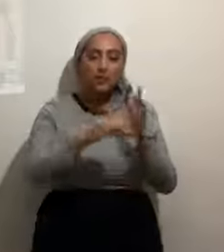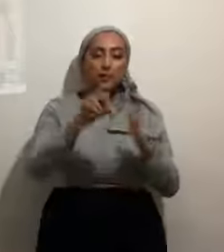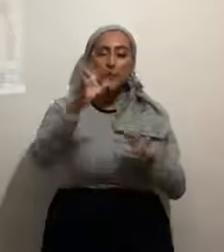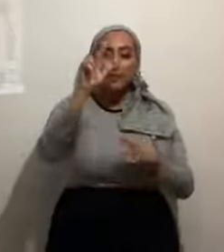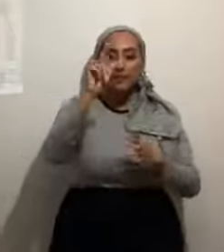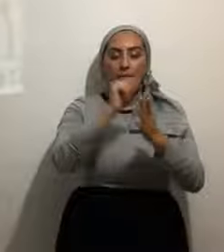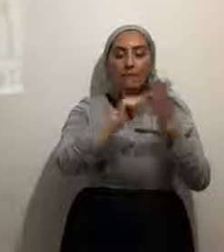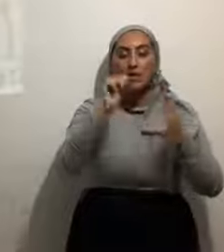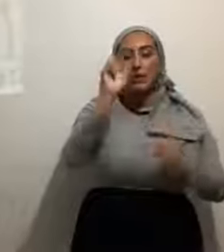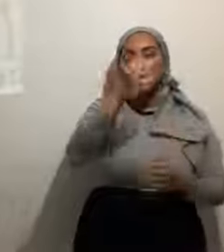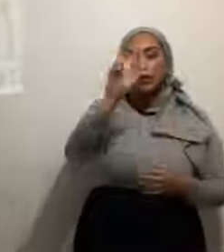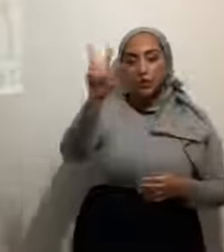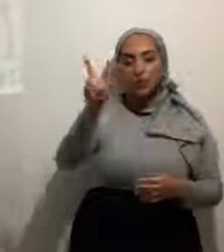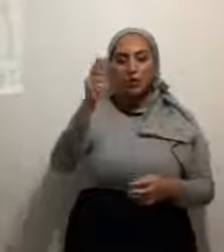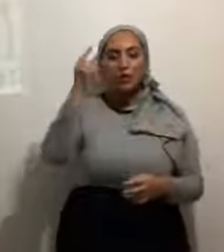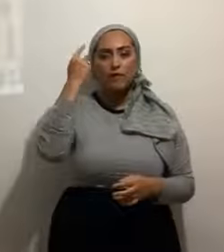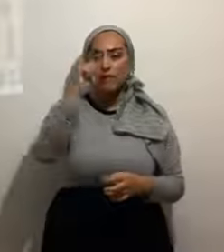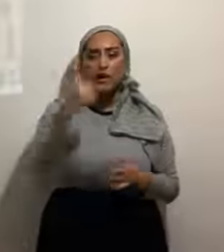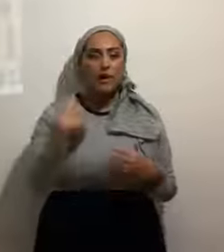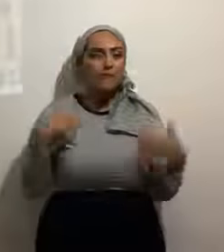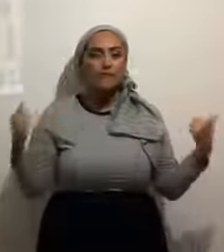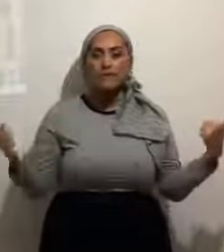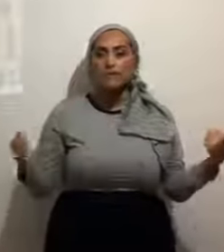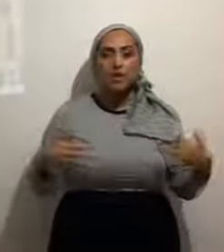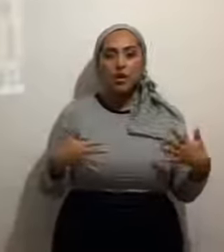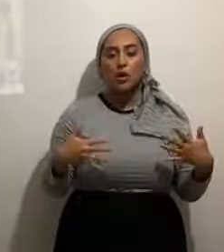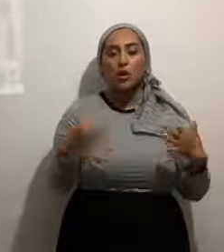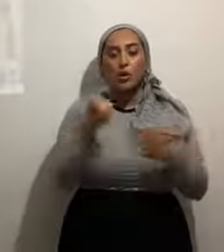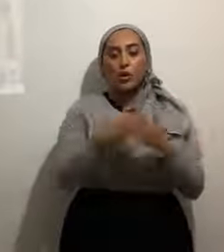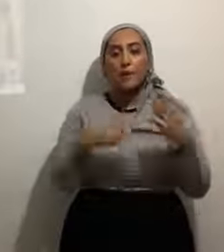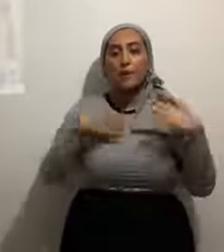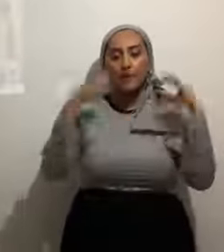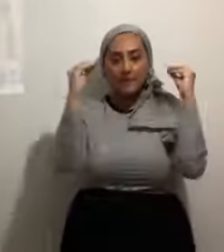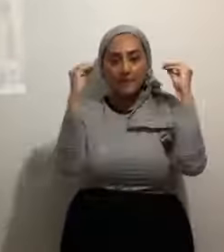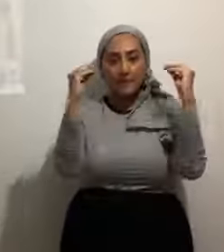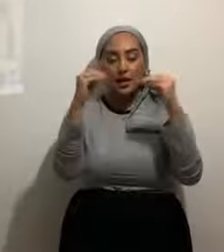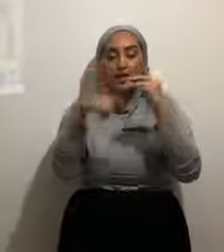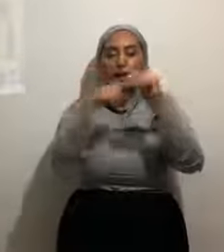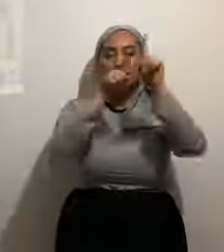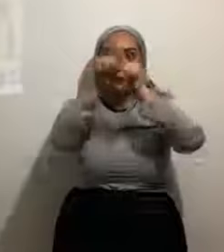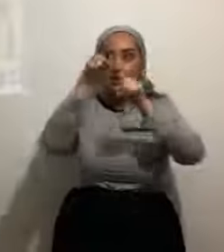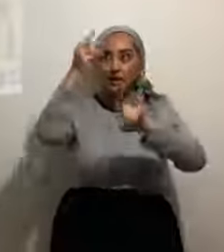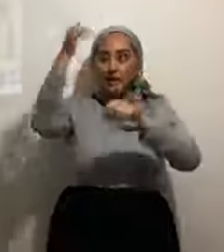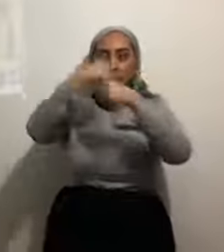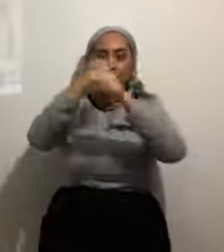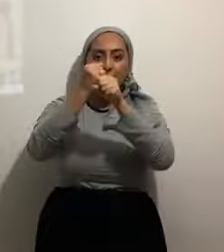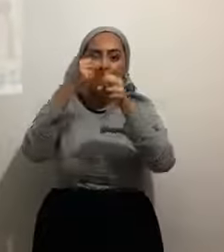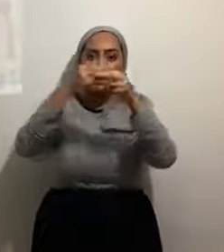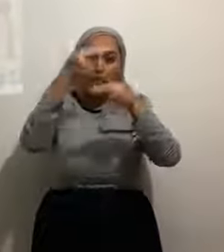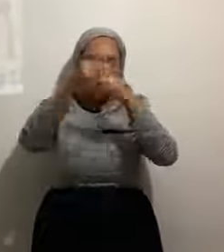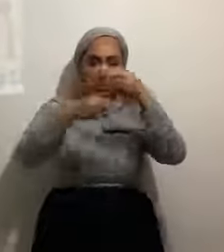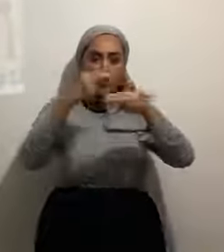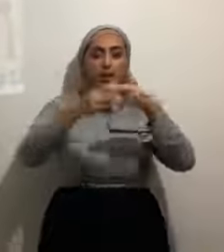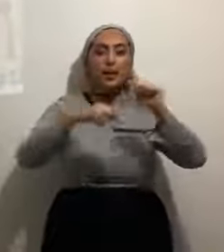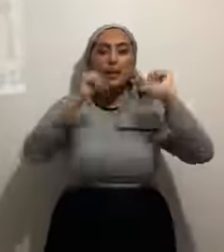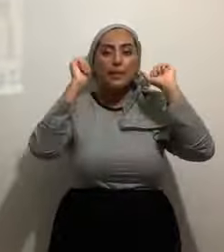32. Entonces, ¿por qué miedo con lo que expliqué de las Pléyades? Él es el creador del universo, bendito es su nombre.